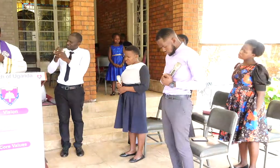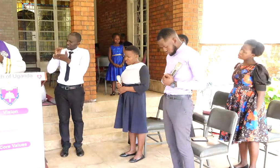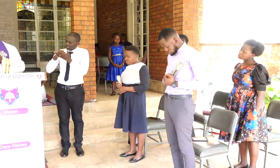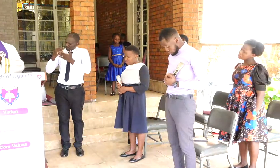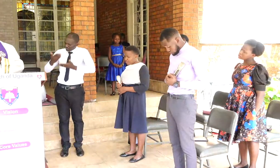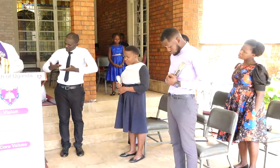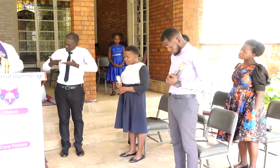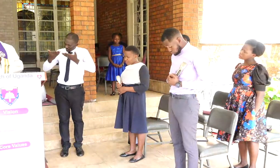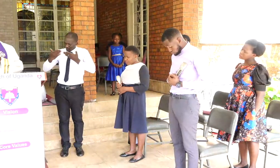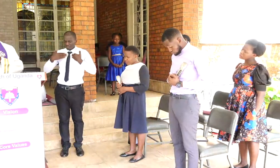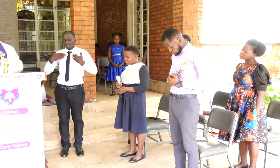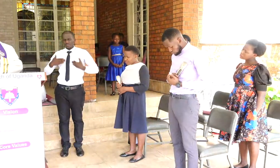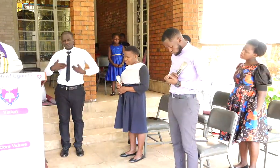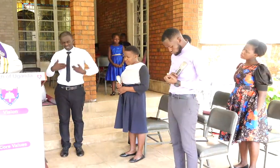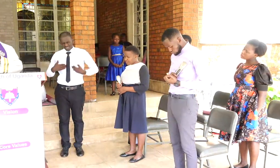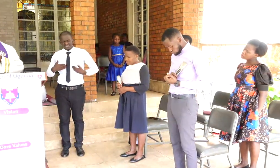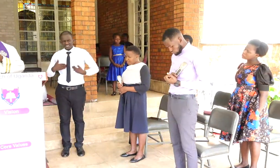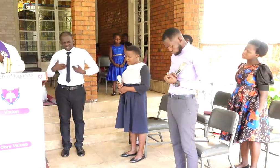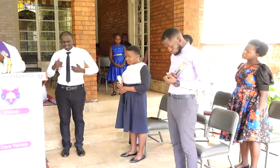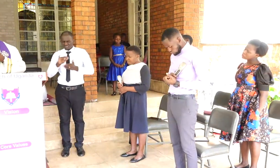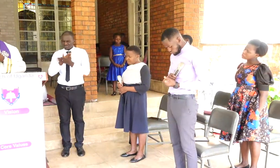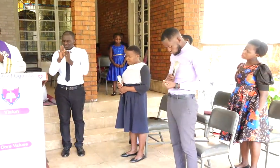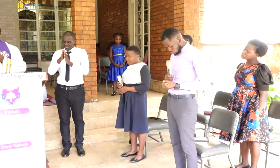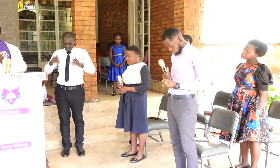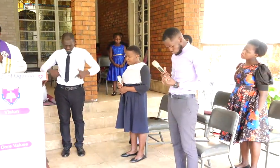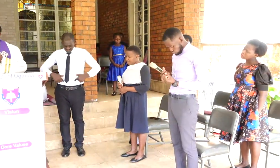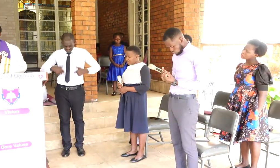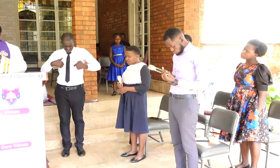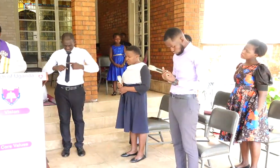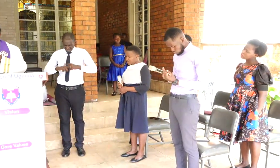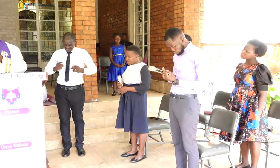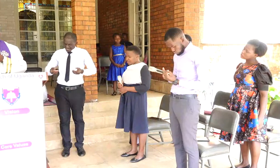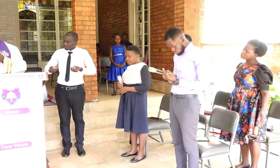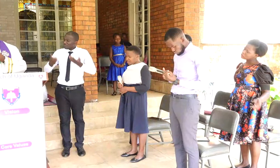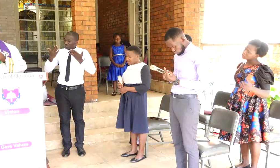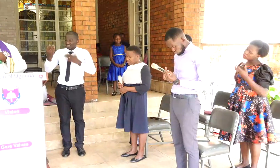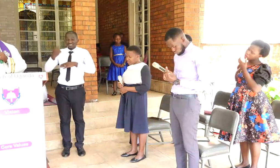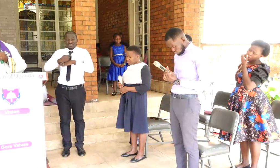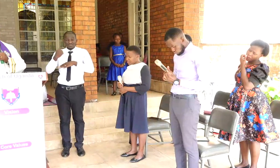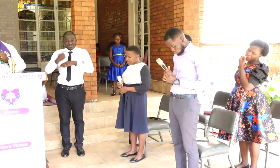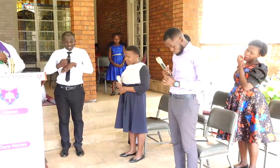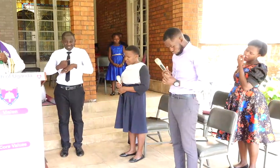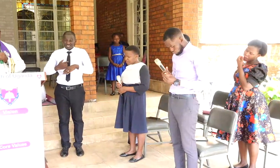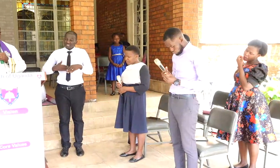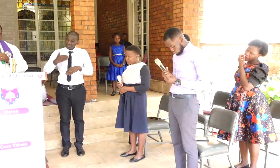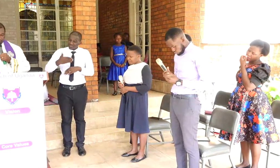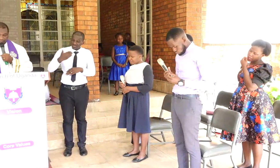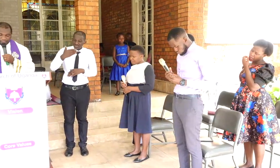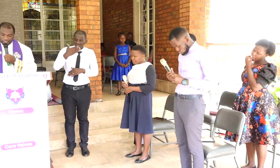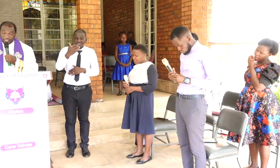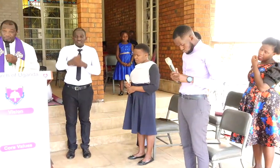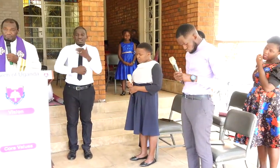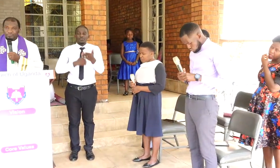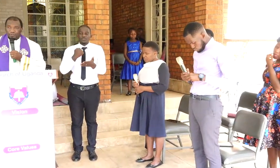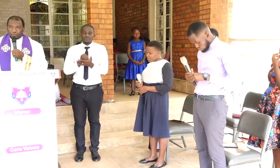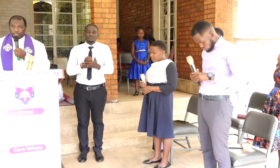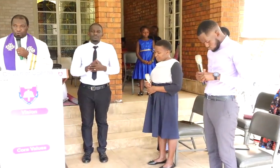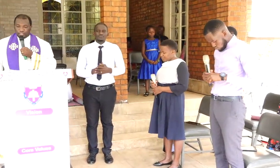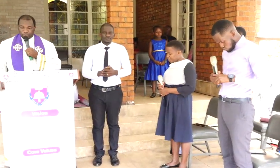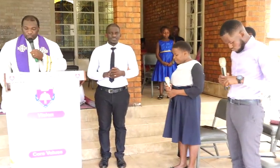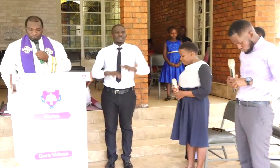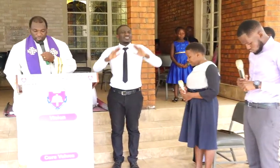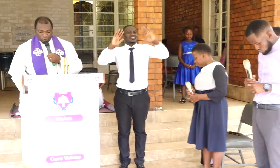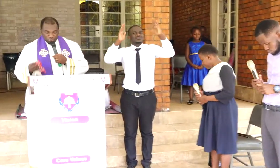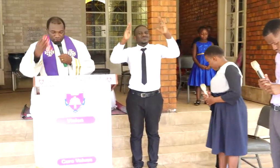omubiri gwange ayi Mukama okubeera saddaaka ennamu bulijjo emirembe n'emirembe. Amiina.